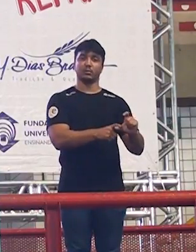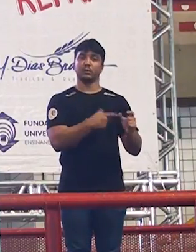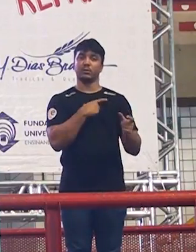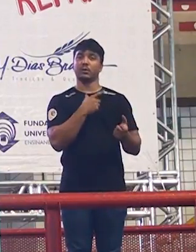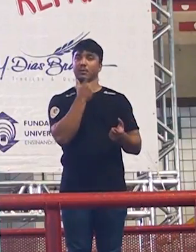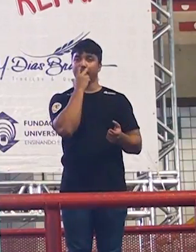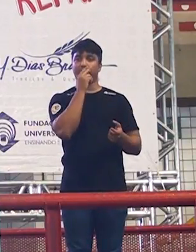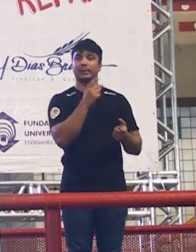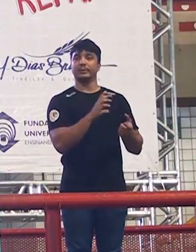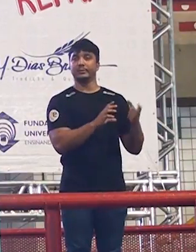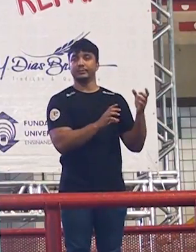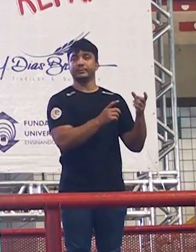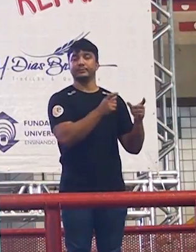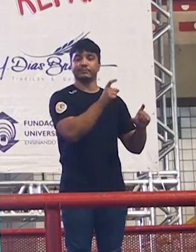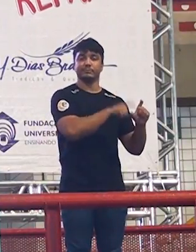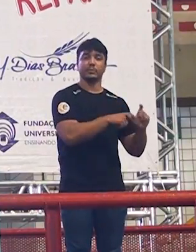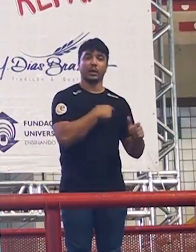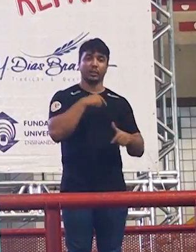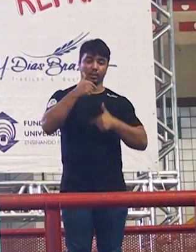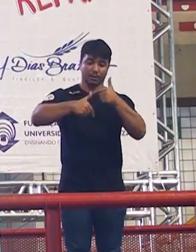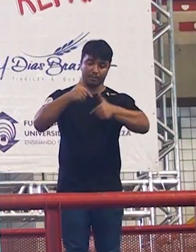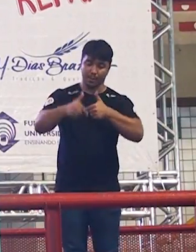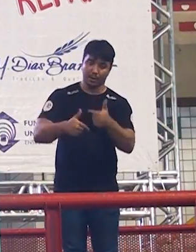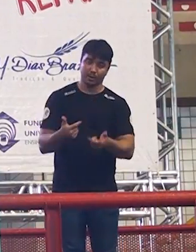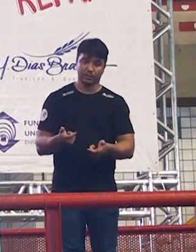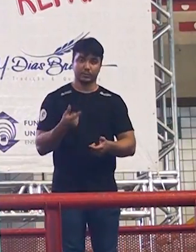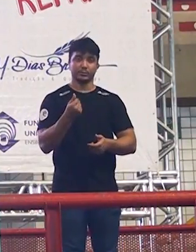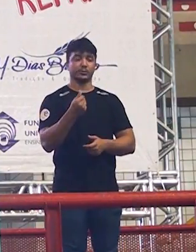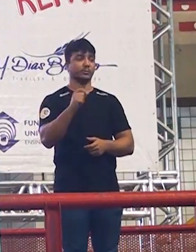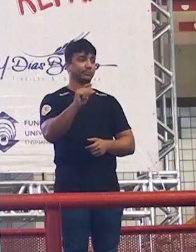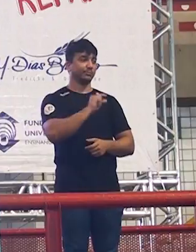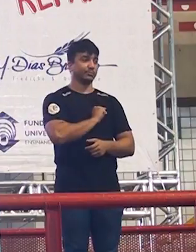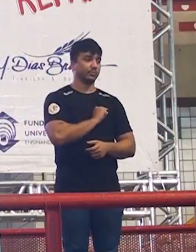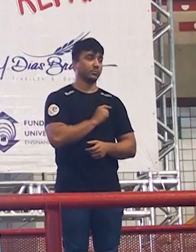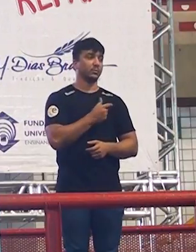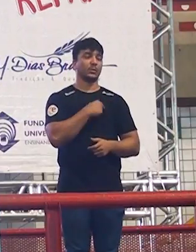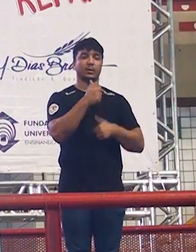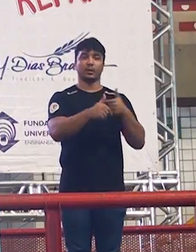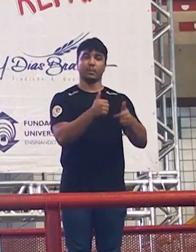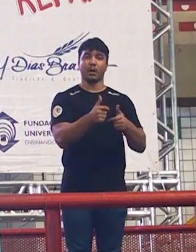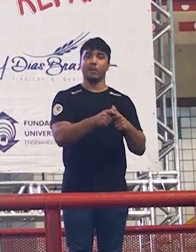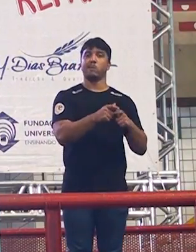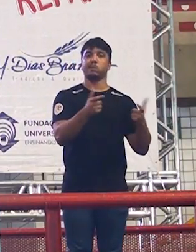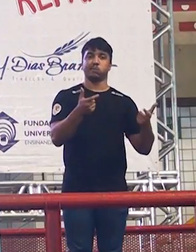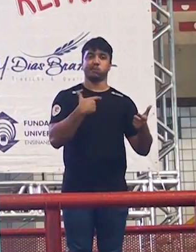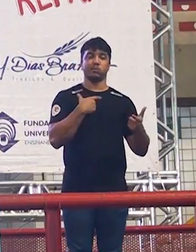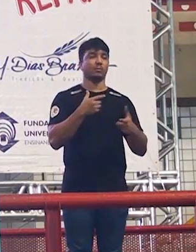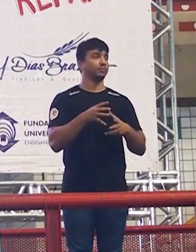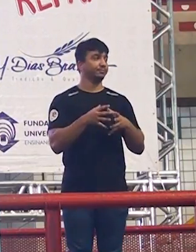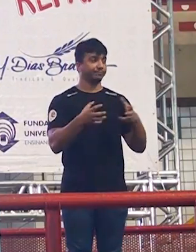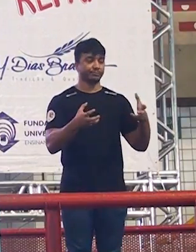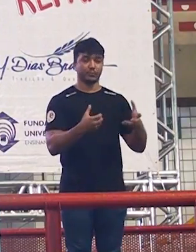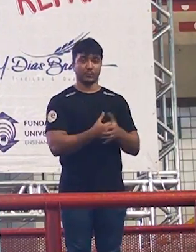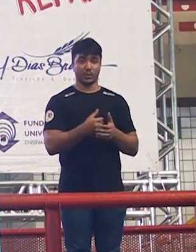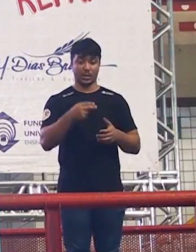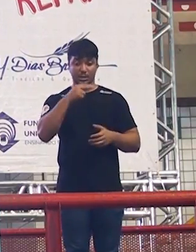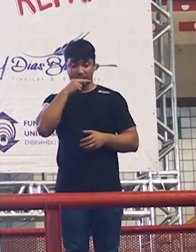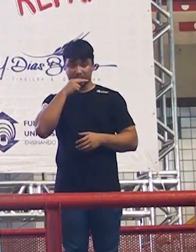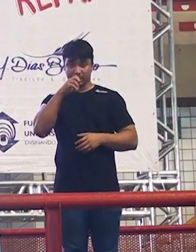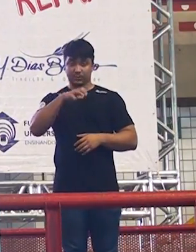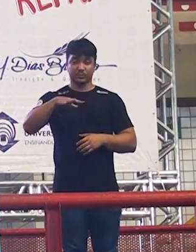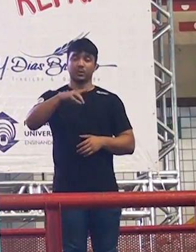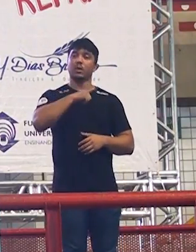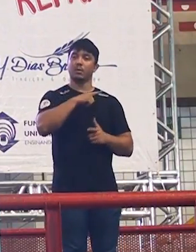ao patrão, elas se obrigam a trabalhar, ganhando cada vez menos, trabalhando cada vez mais. Então, nos canaviais, há